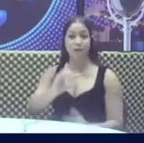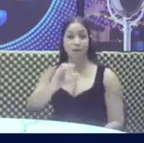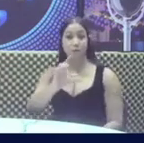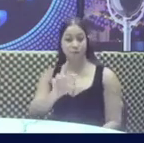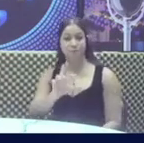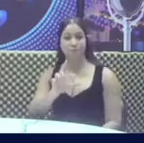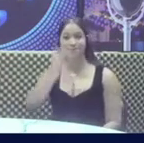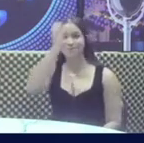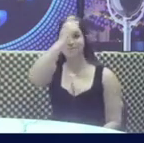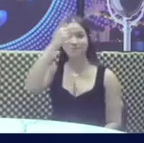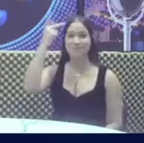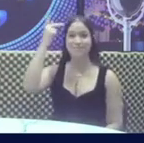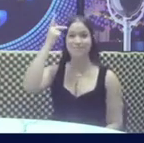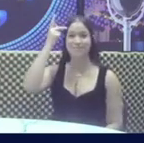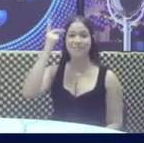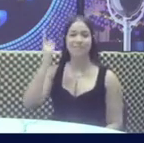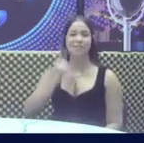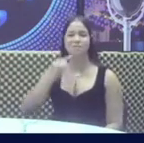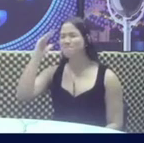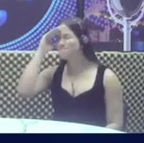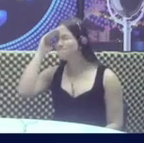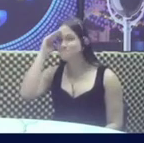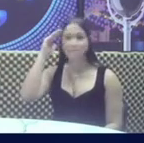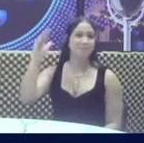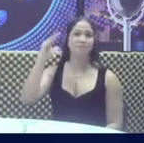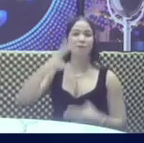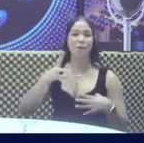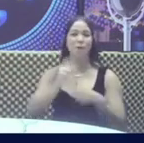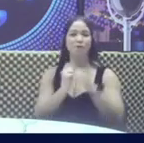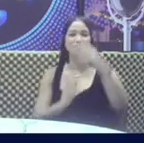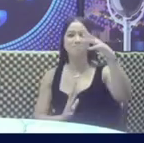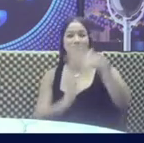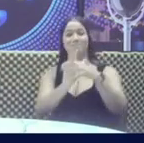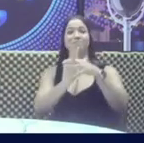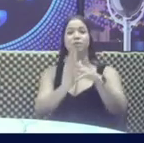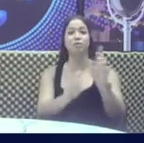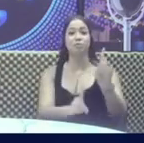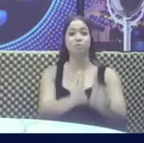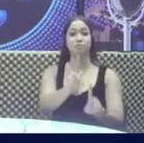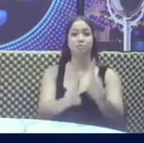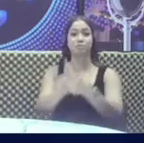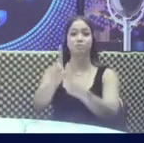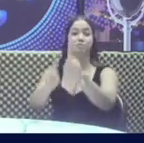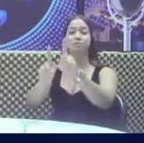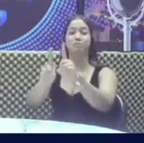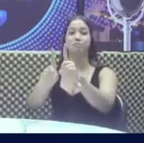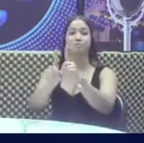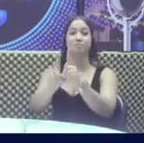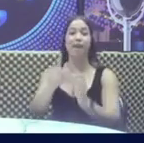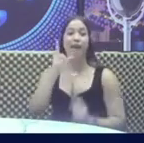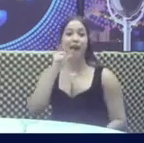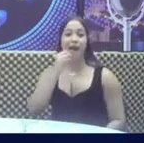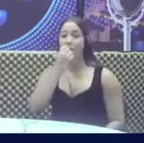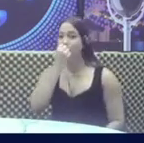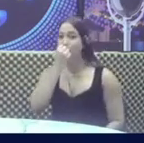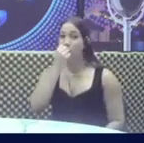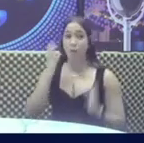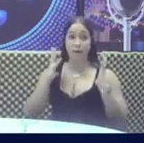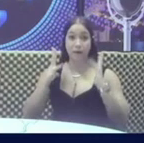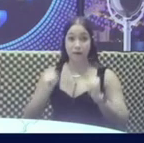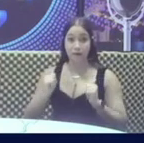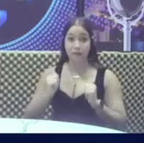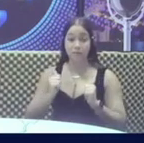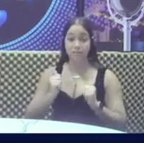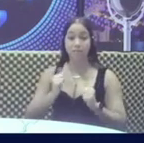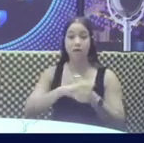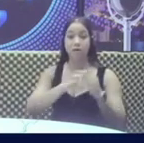classificação, a Prefeitura destacou-se principalmente com nota máxima nos indicadores: acesso à água potável, acesso à